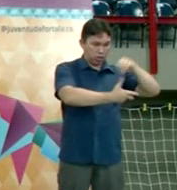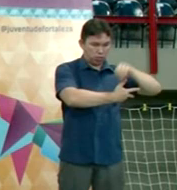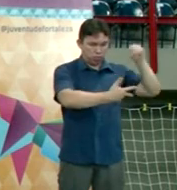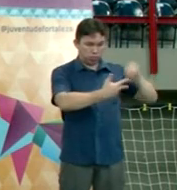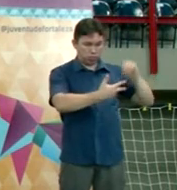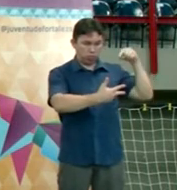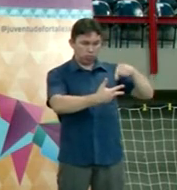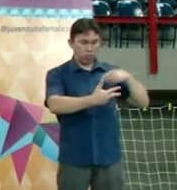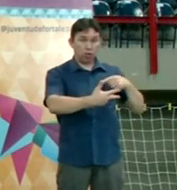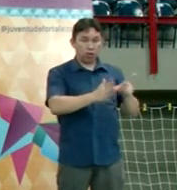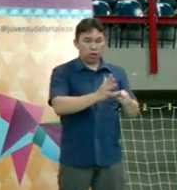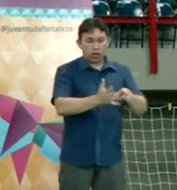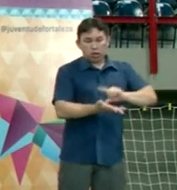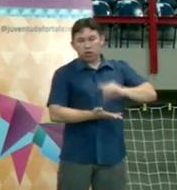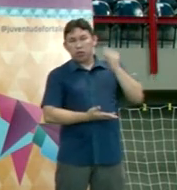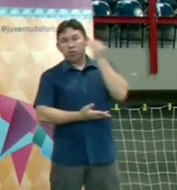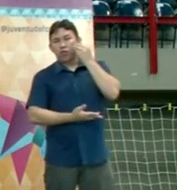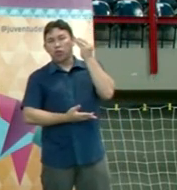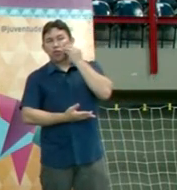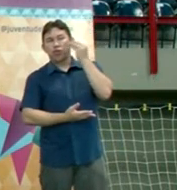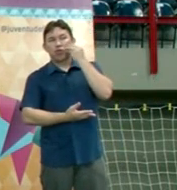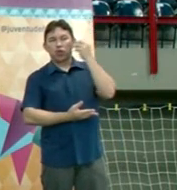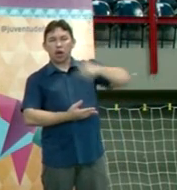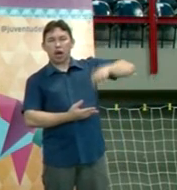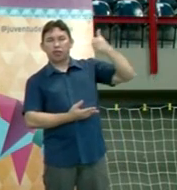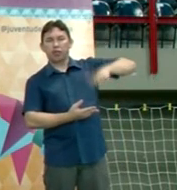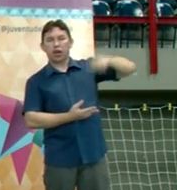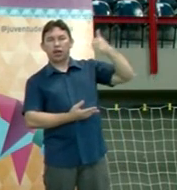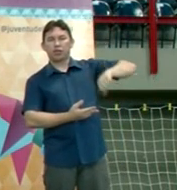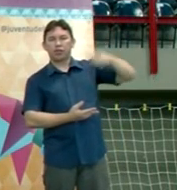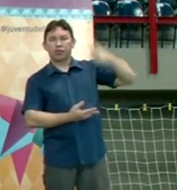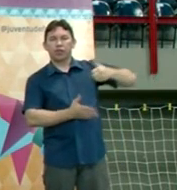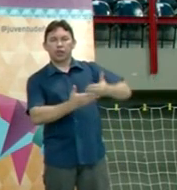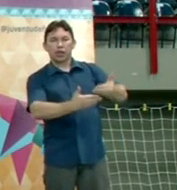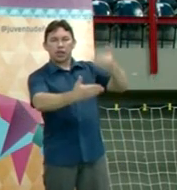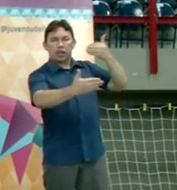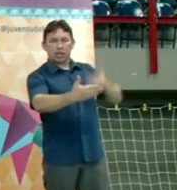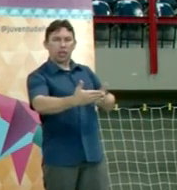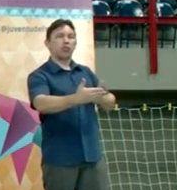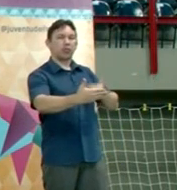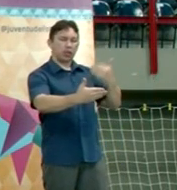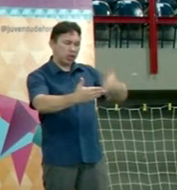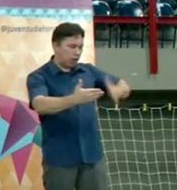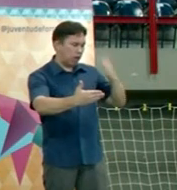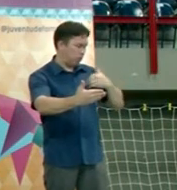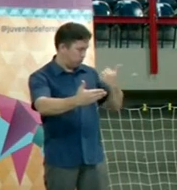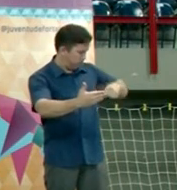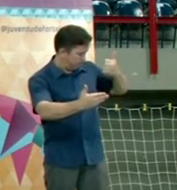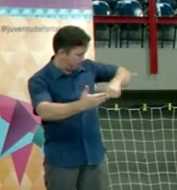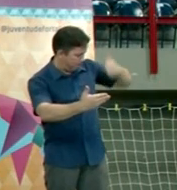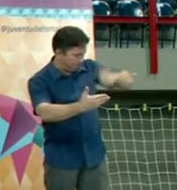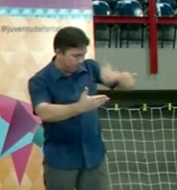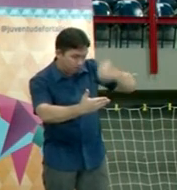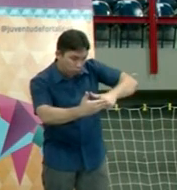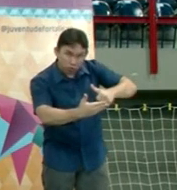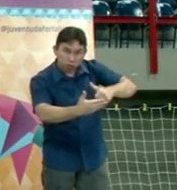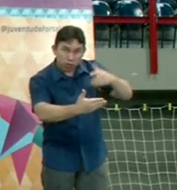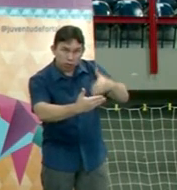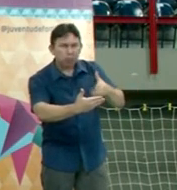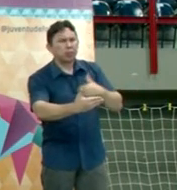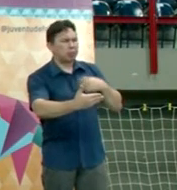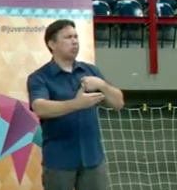Enem, elas foram pré-testadas em algum momento, ou seja, testadas anteriormente. Então, as questões são